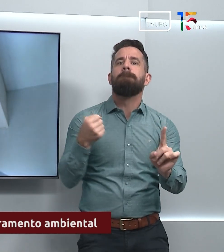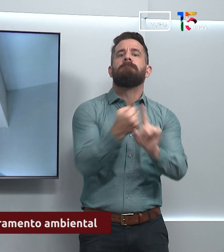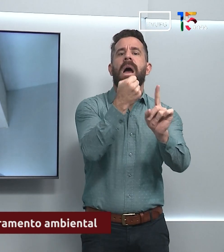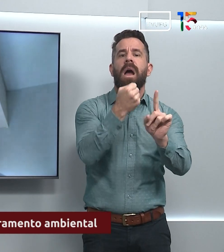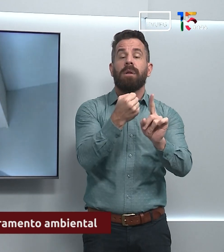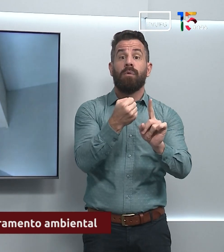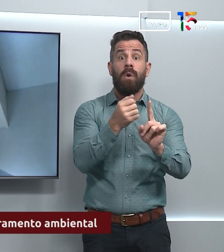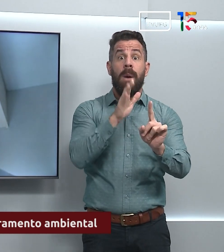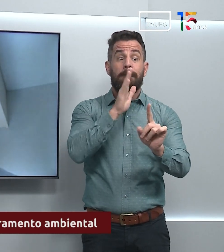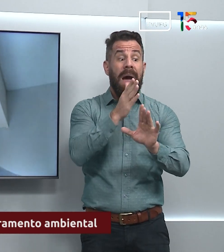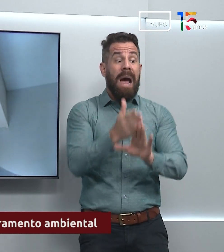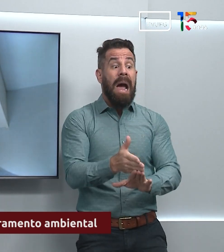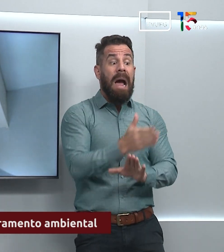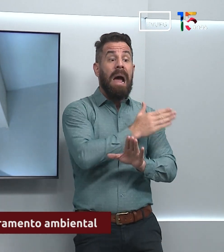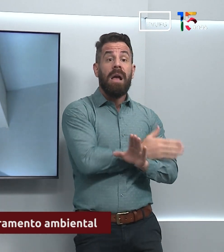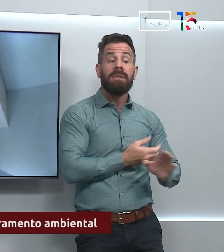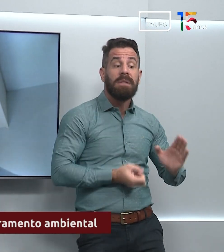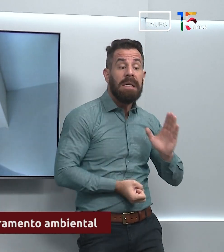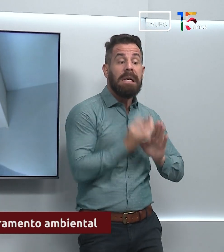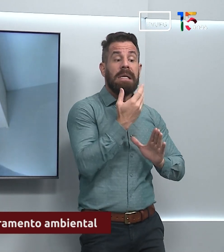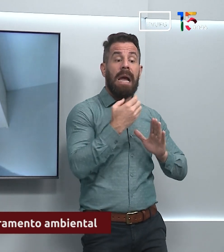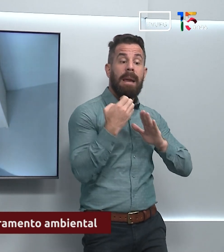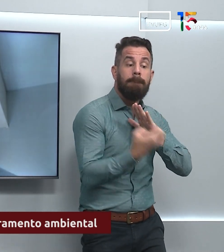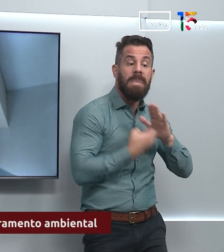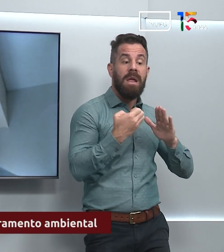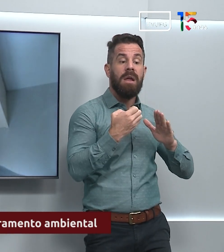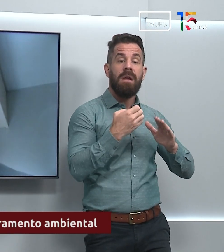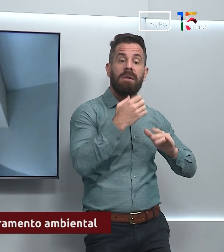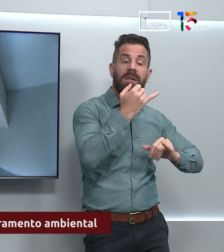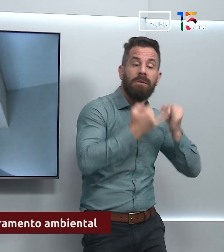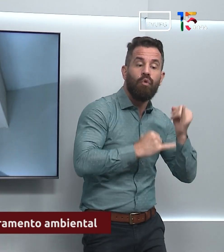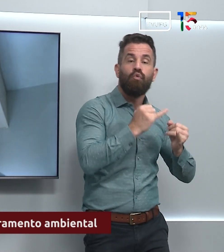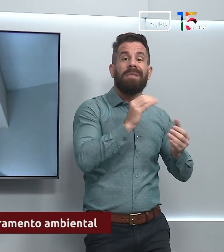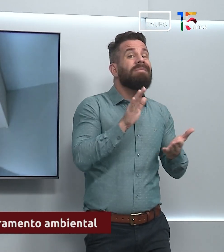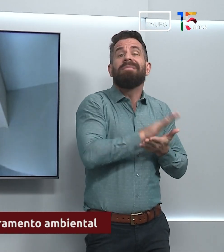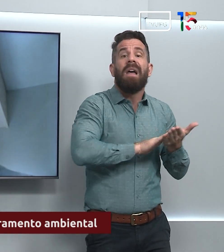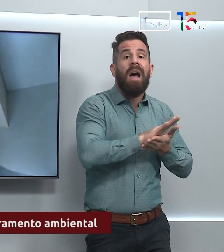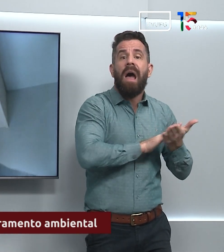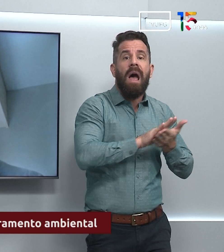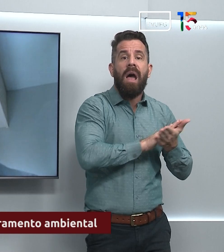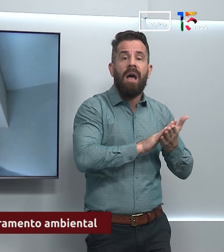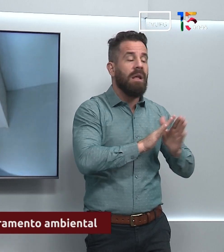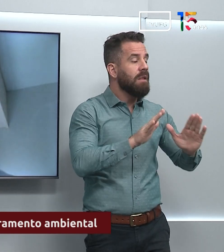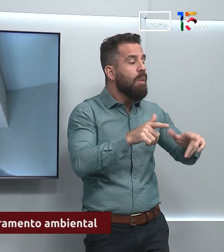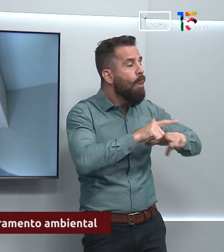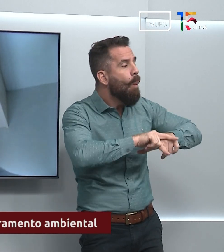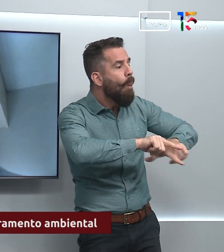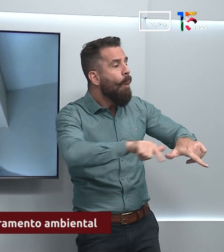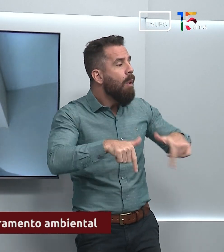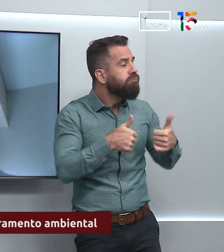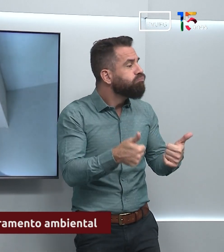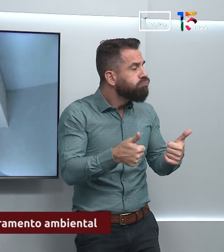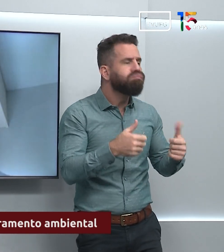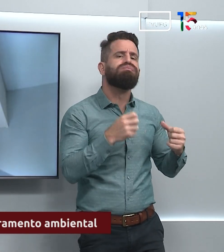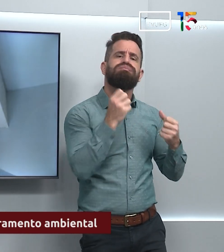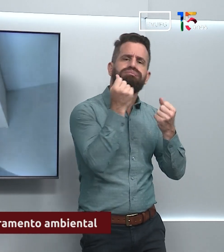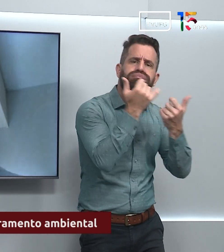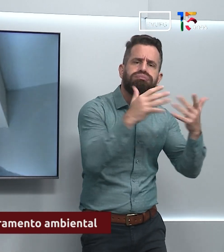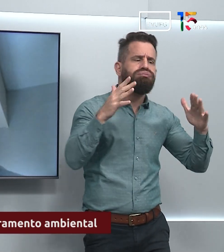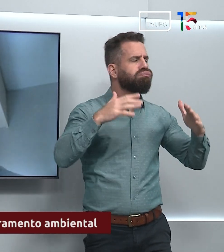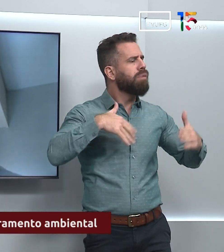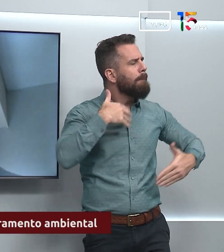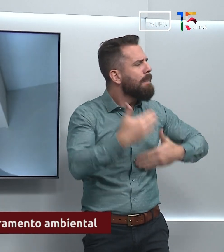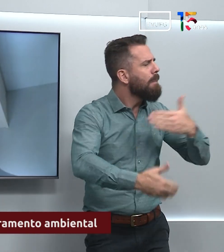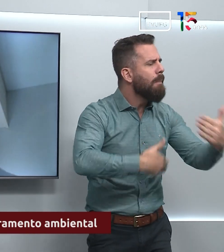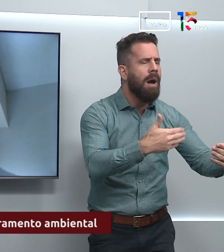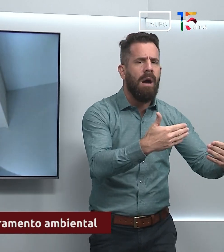do empreendimento naquela localidade? Se a gente não tem ideia, por exemplo, né, de quantos indivíduos de árvores, de mamíferos,